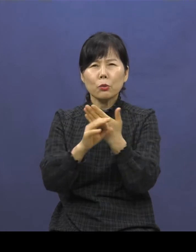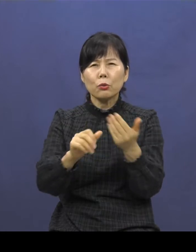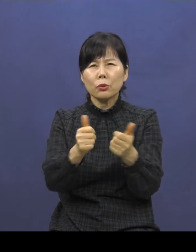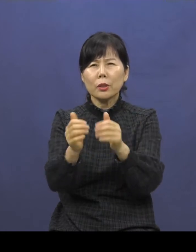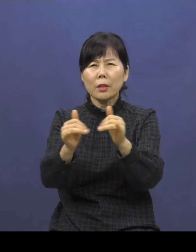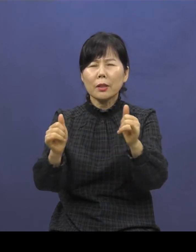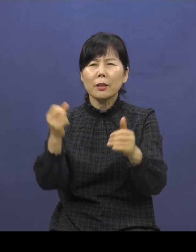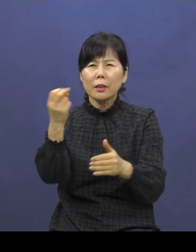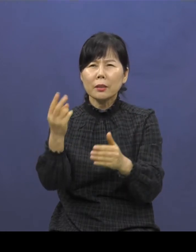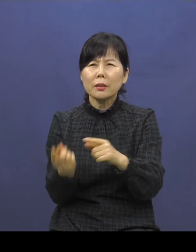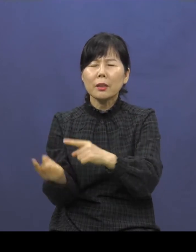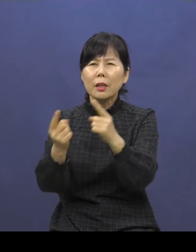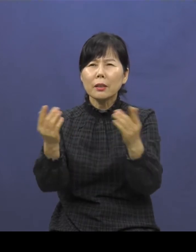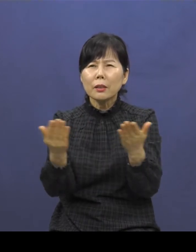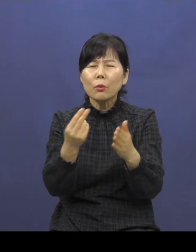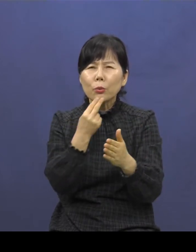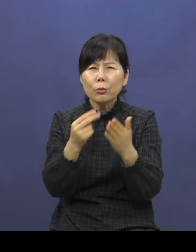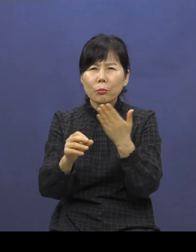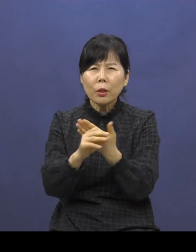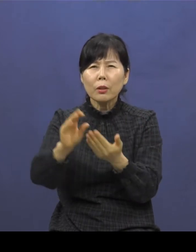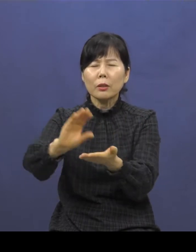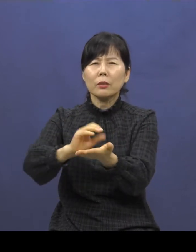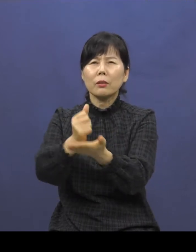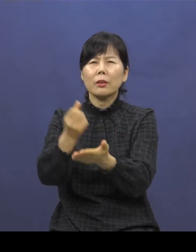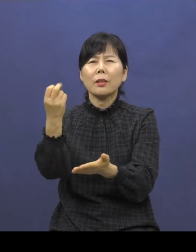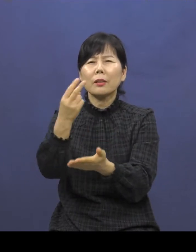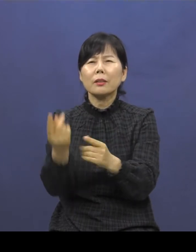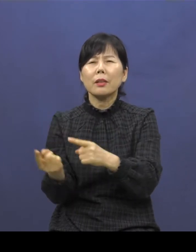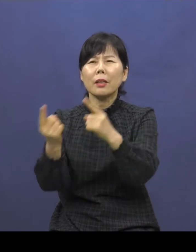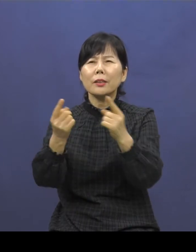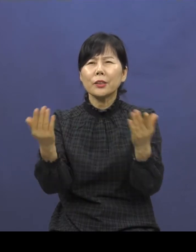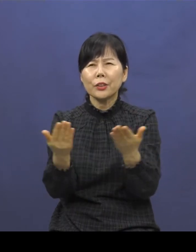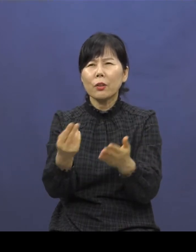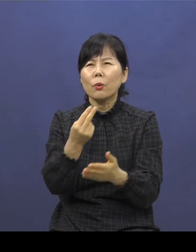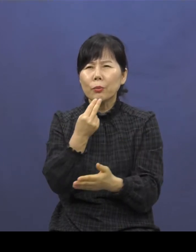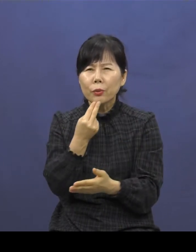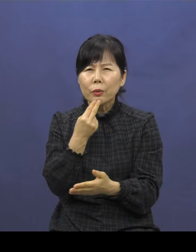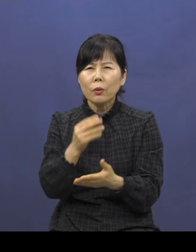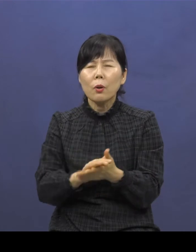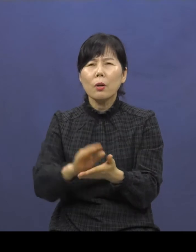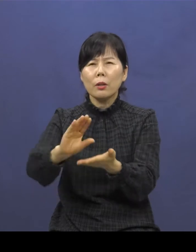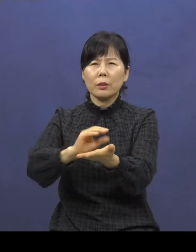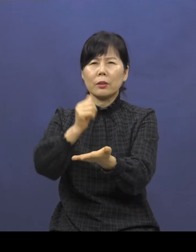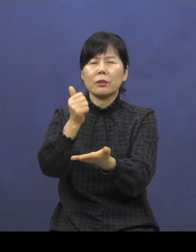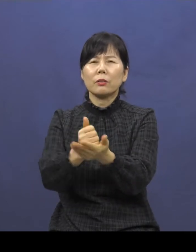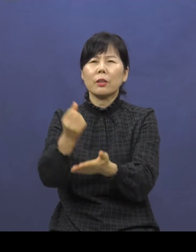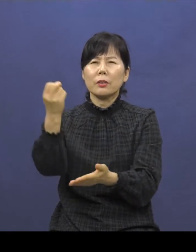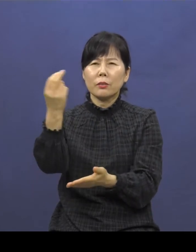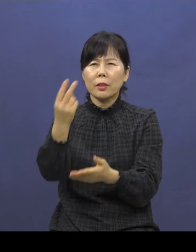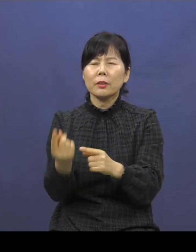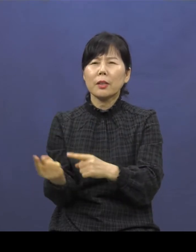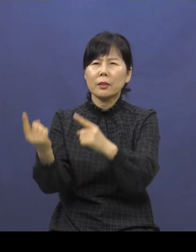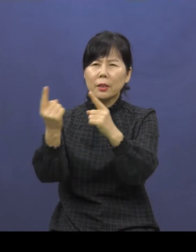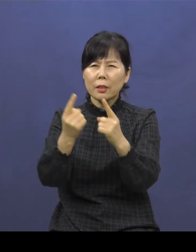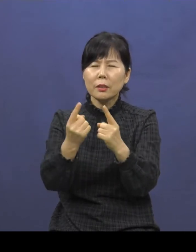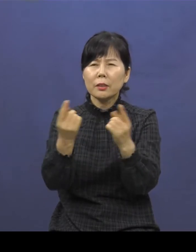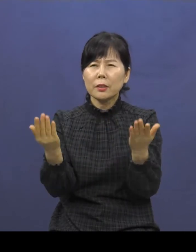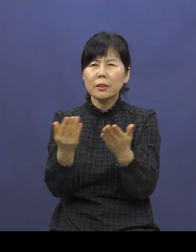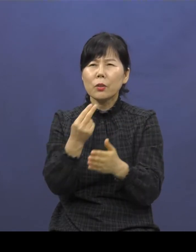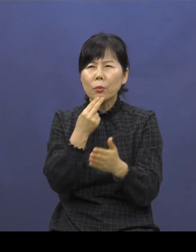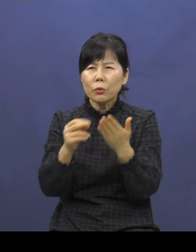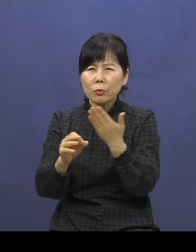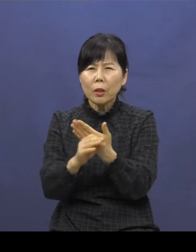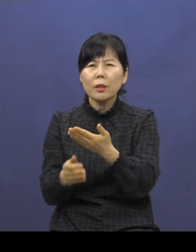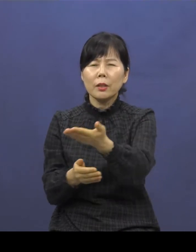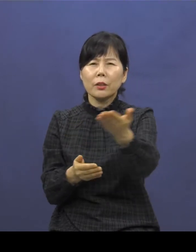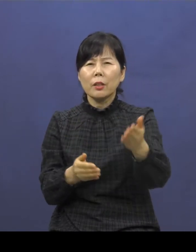아니하셨으리라. 만일 죽은 자가 다시 살아난 일이 없으면 그리스도도 다시 살아나신 일이 없었을 터이요 그리스도께서